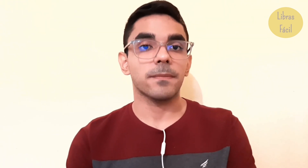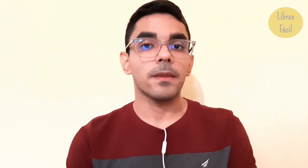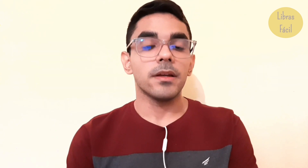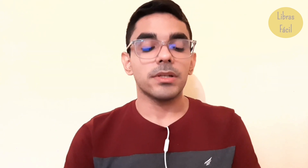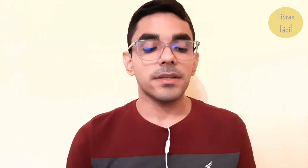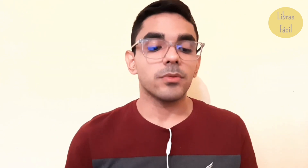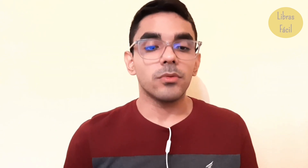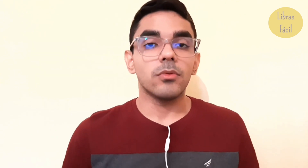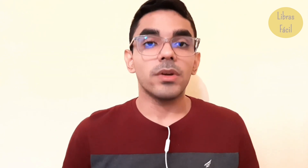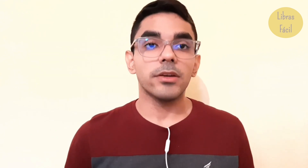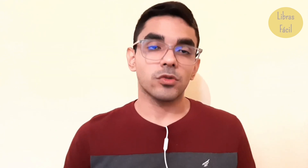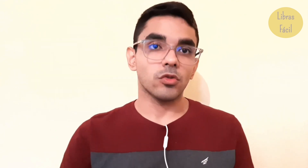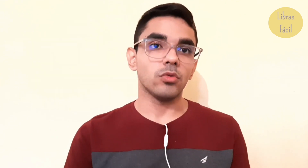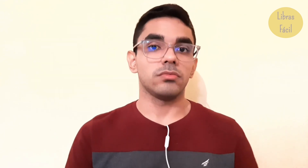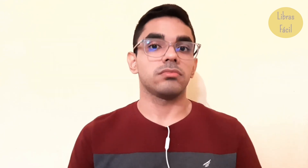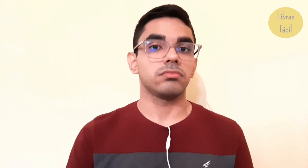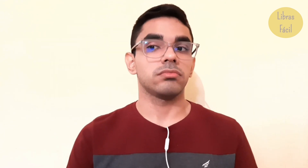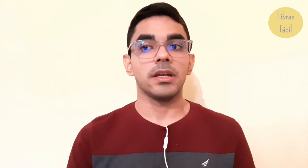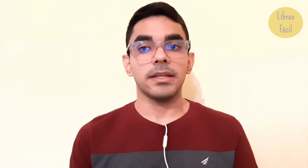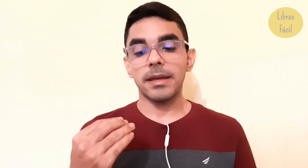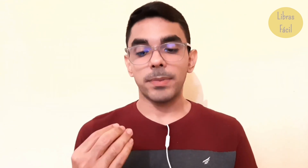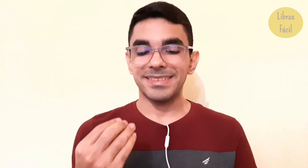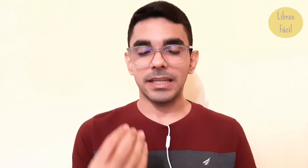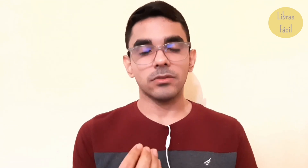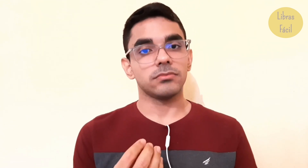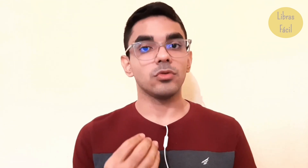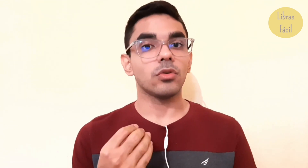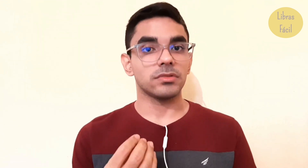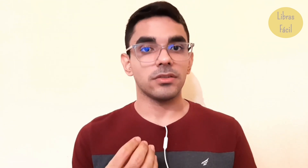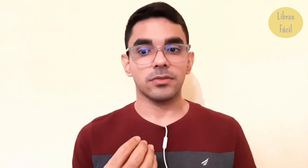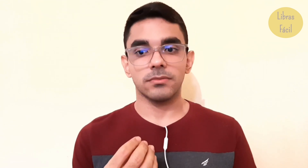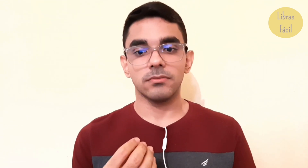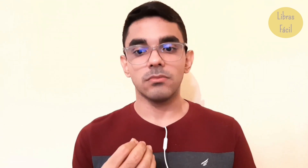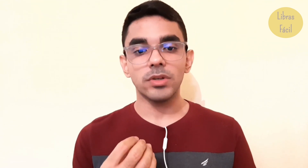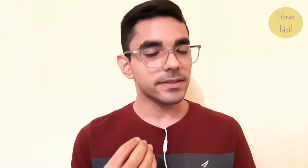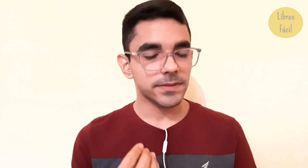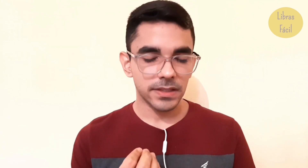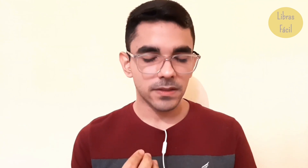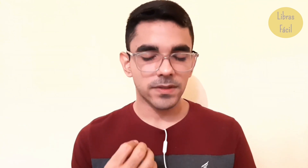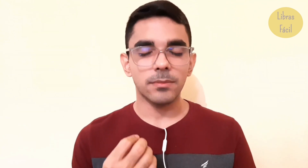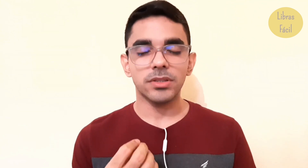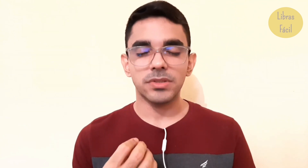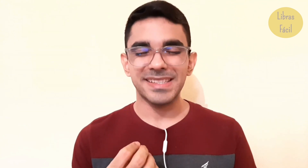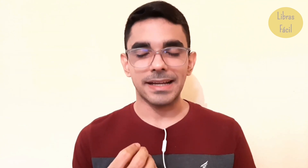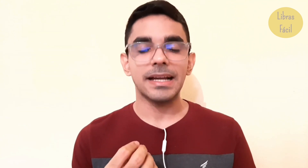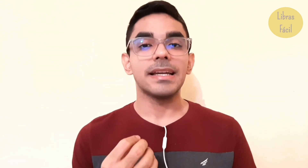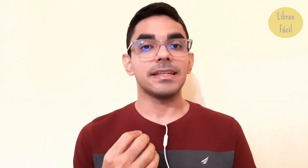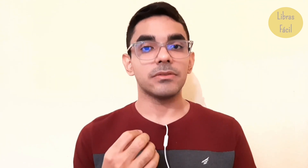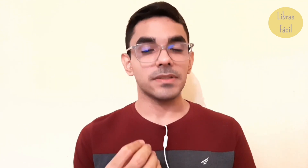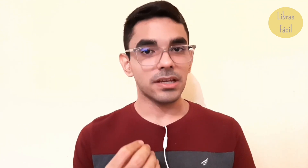Por exemplo, o eu sou, dependendo do contexto, muitas vezes você vai poder utilizar o seguinte